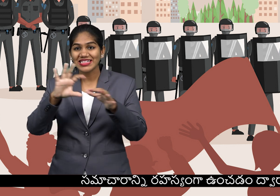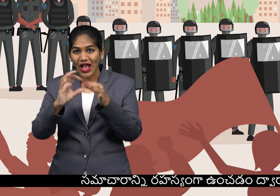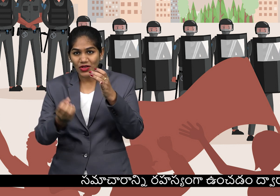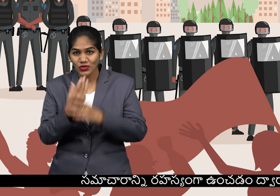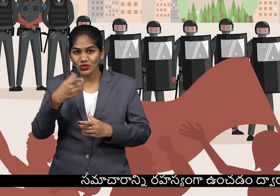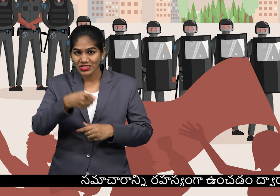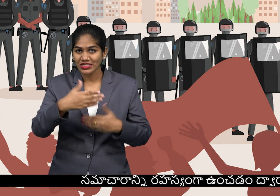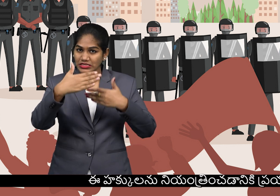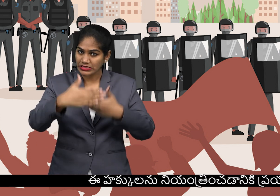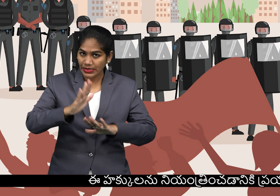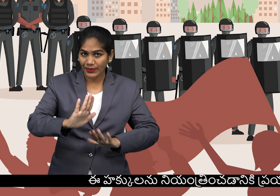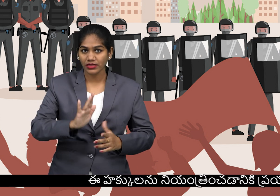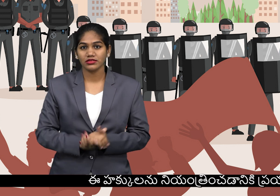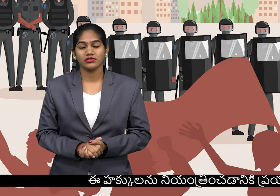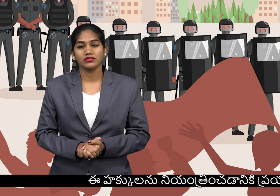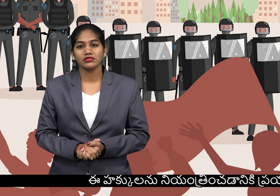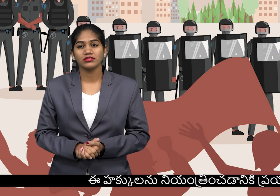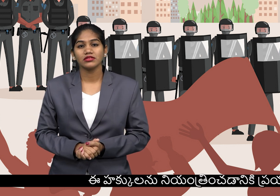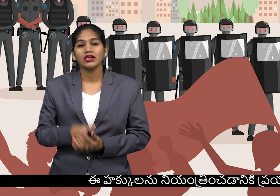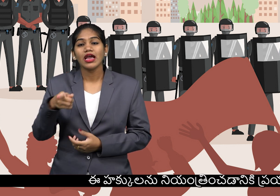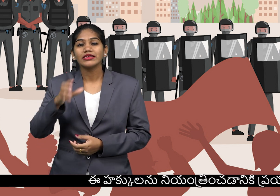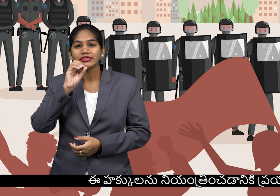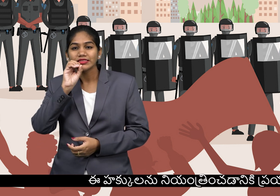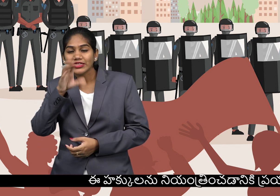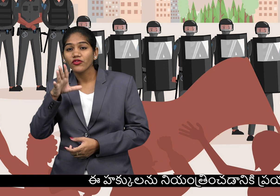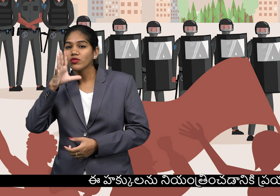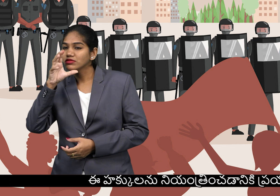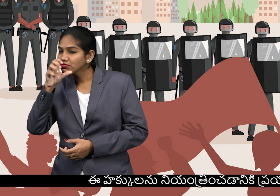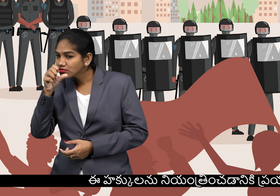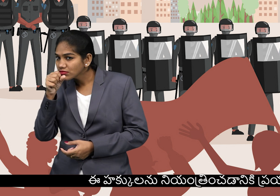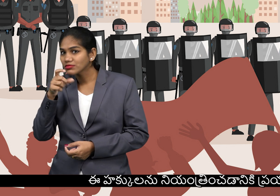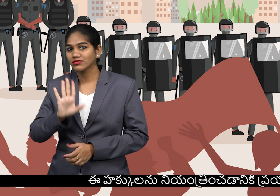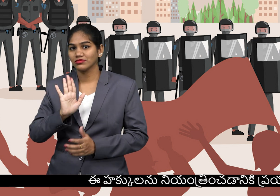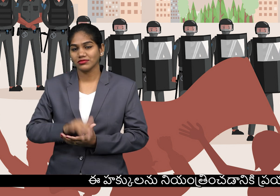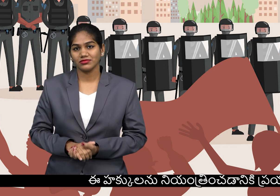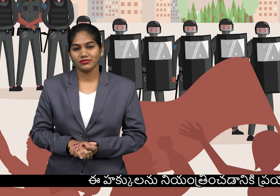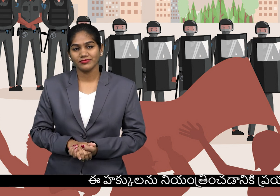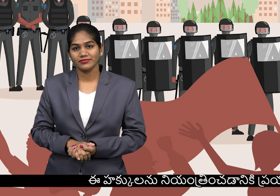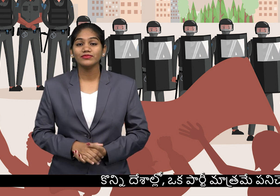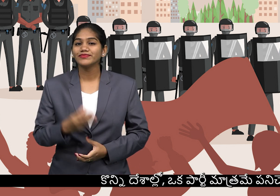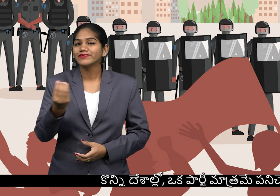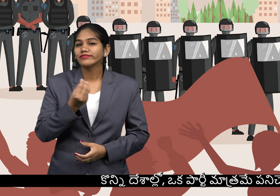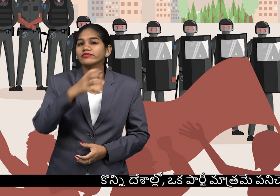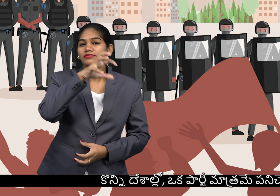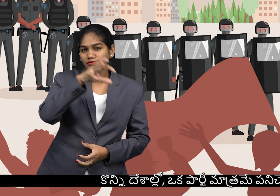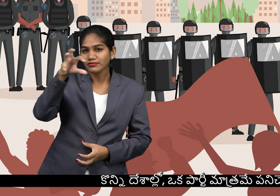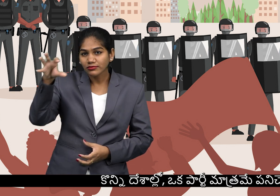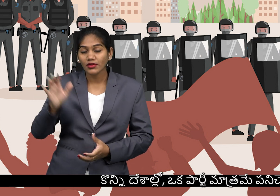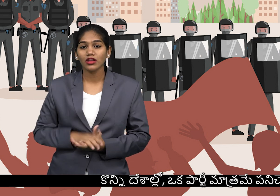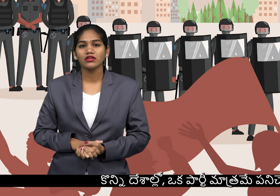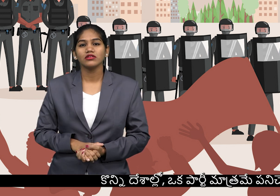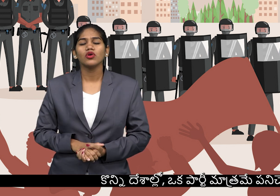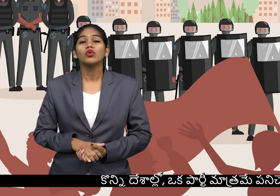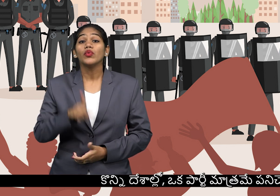ద్వారా ప్రభుత్వాలు ఈ హక్కులను నియంత్రించడానికి ప్రయత్నించాయి. కొన్ని దేశాల్లో